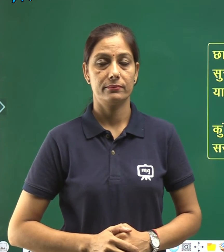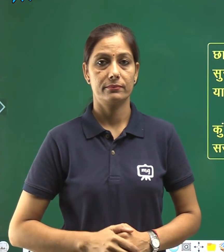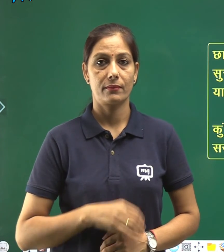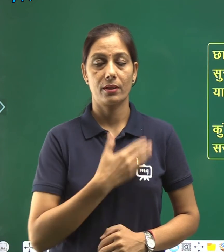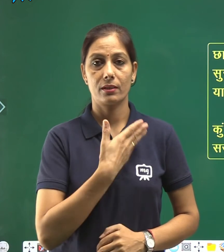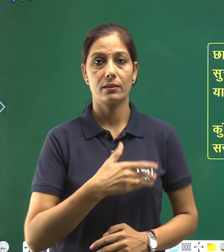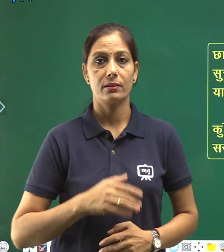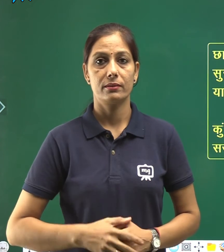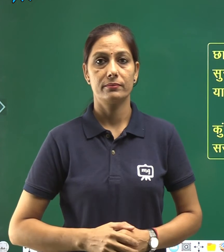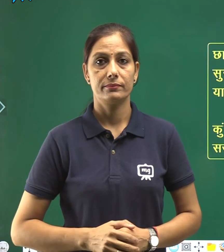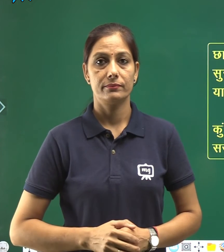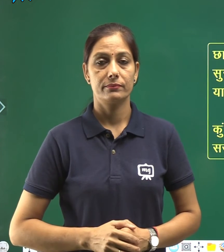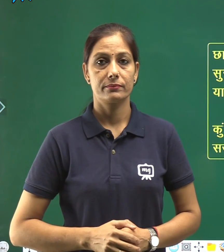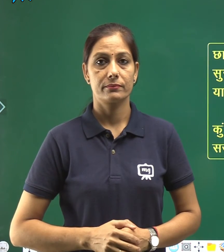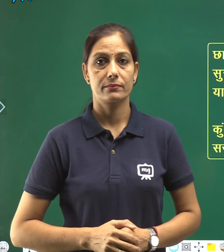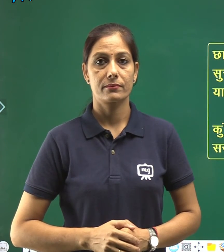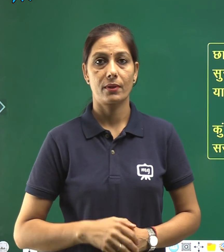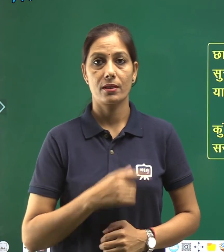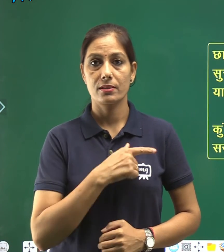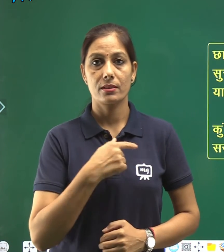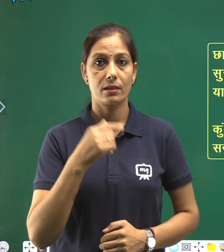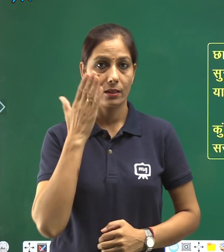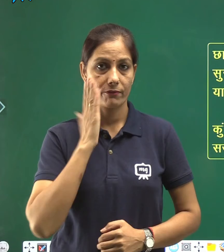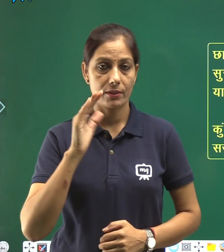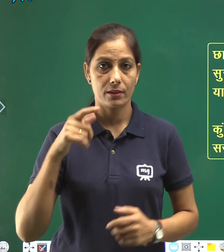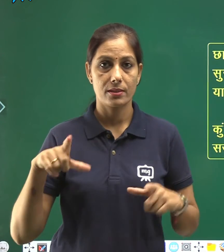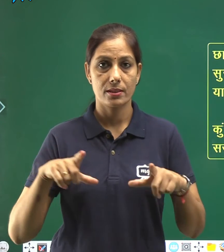ये था इस कविता का सार।